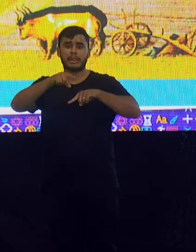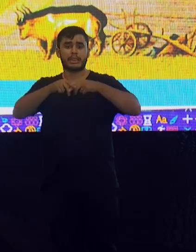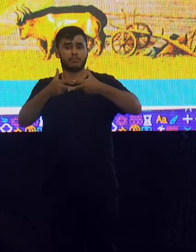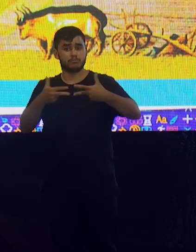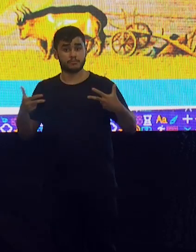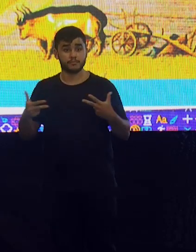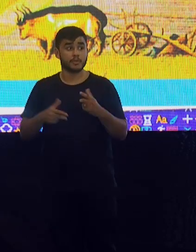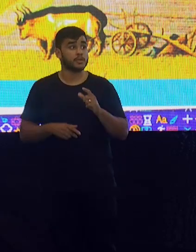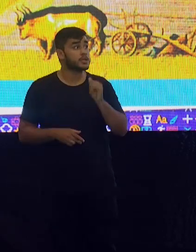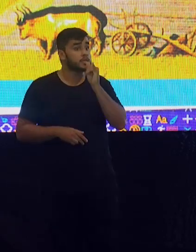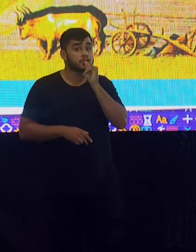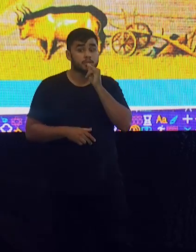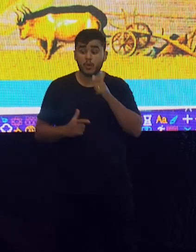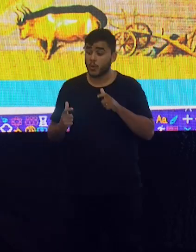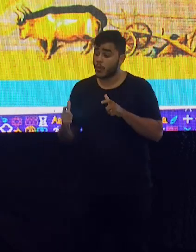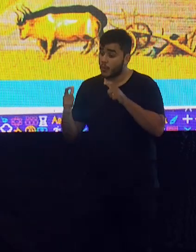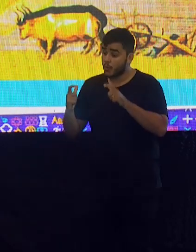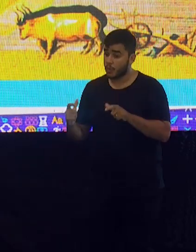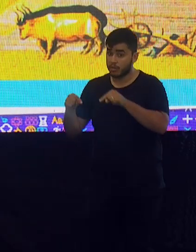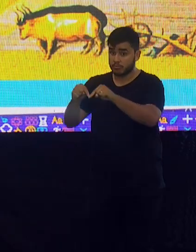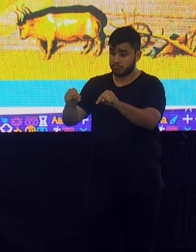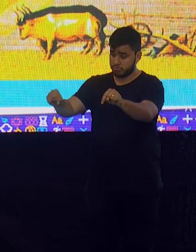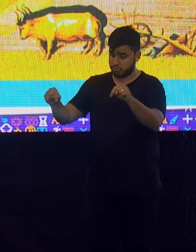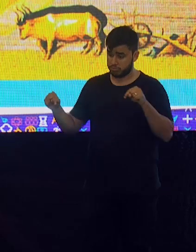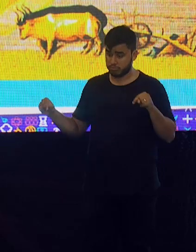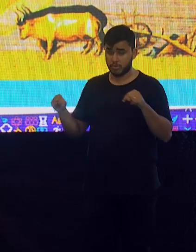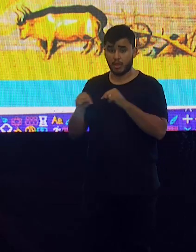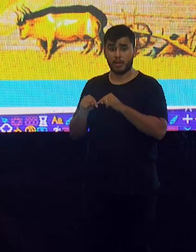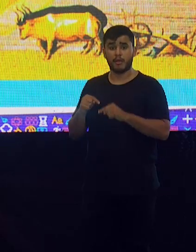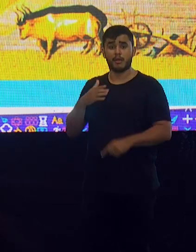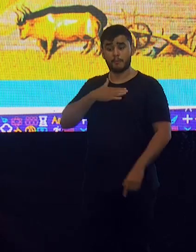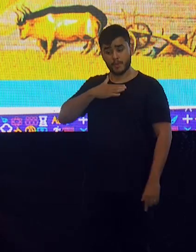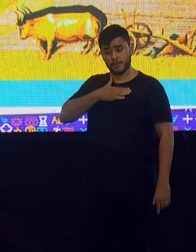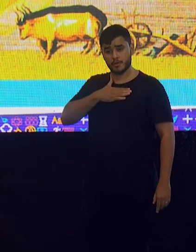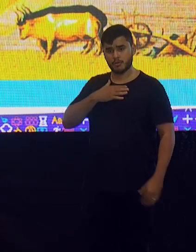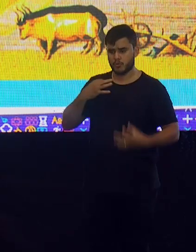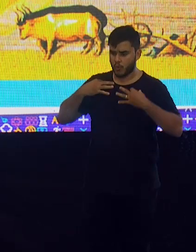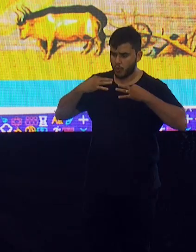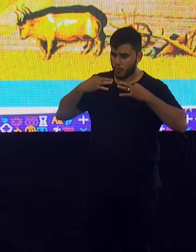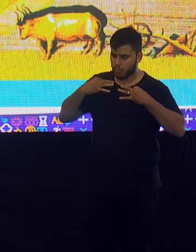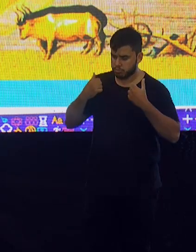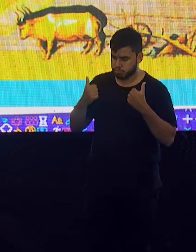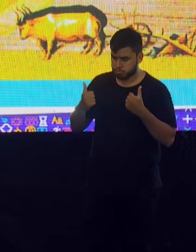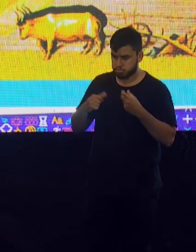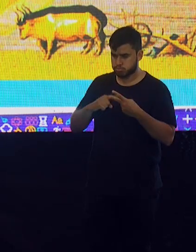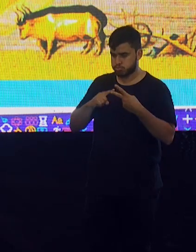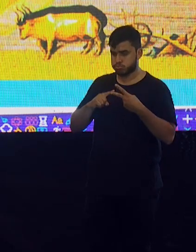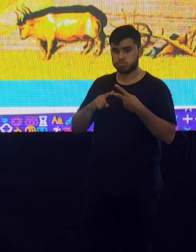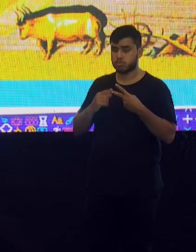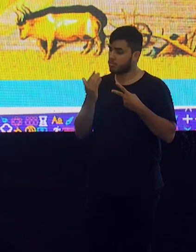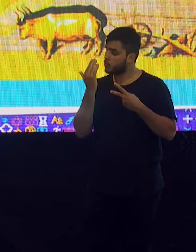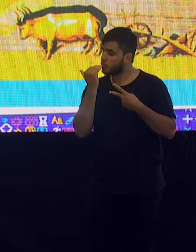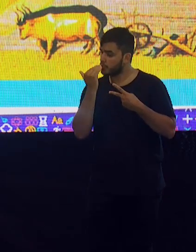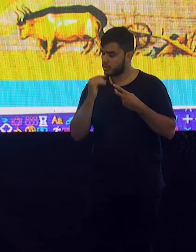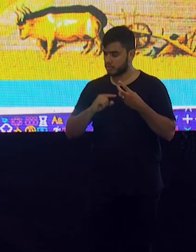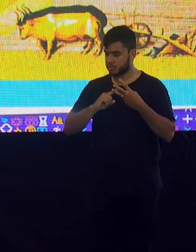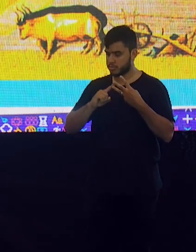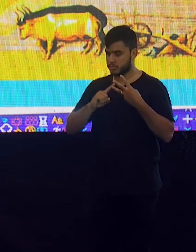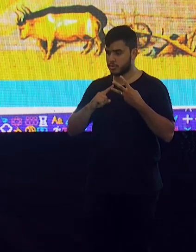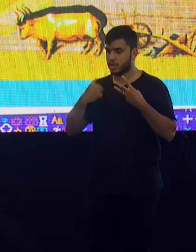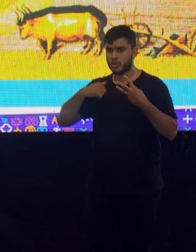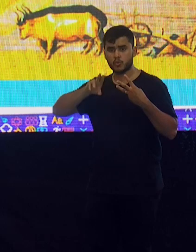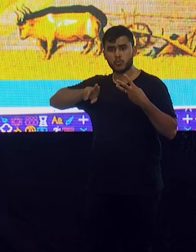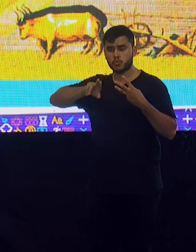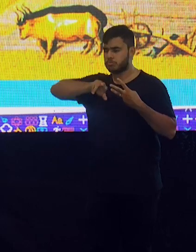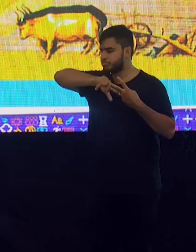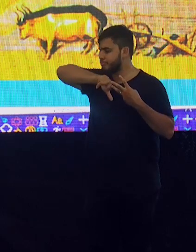cá. Se no local onde eu vivo, eu produzo o que eu visto, o que eu como e o que eu